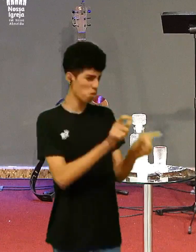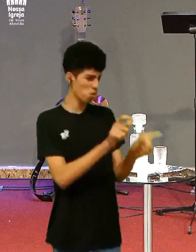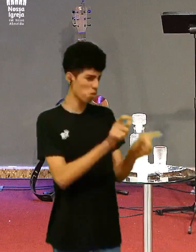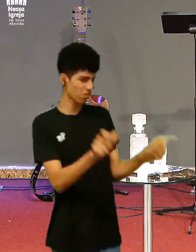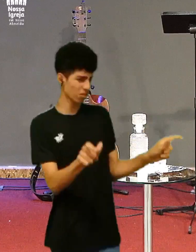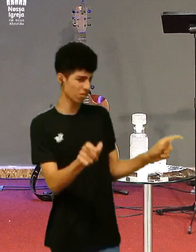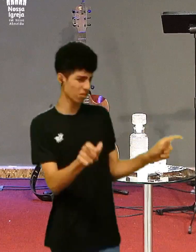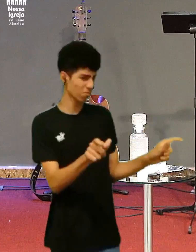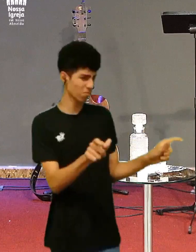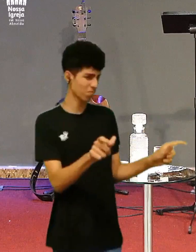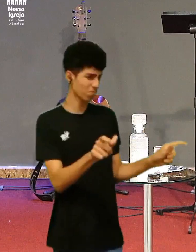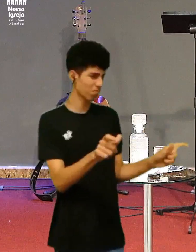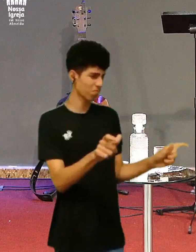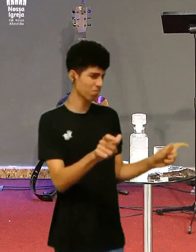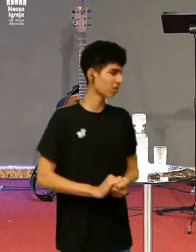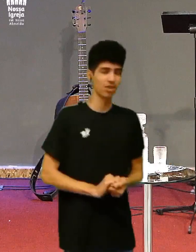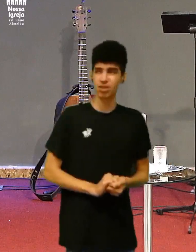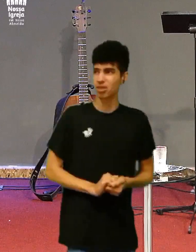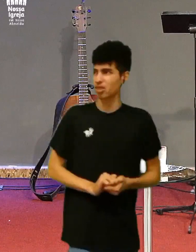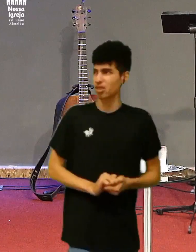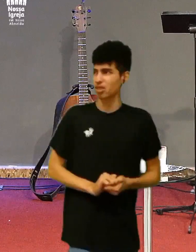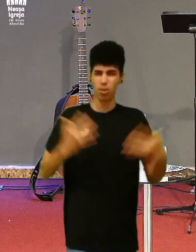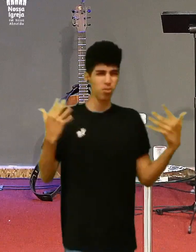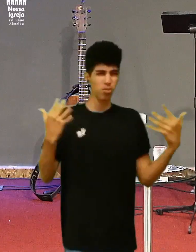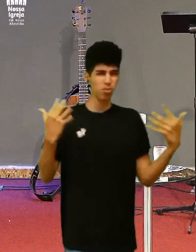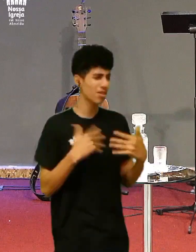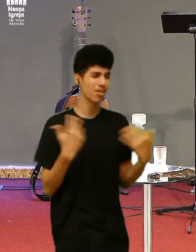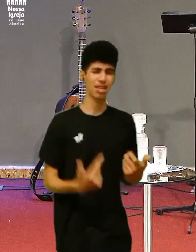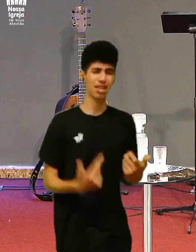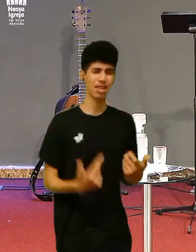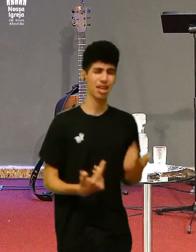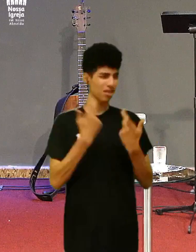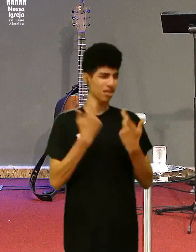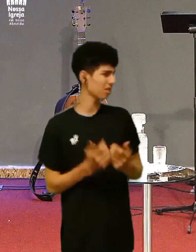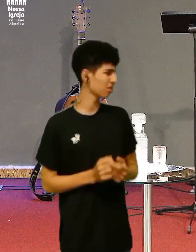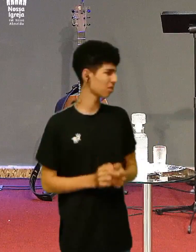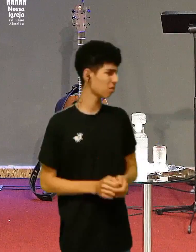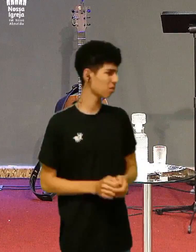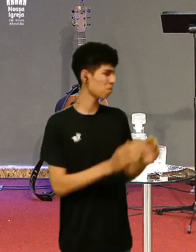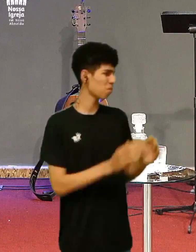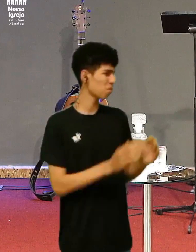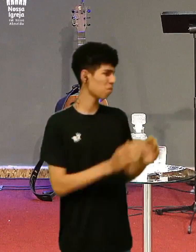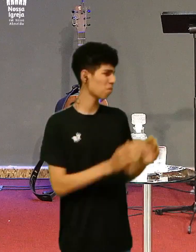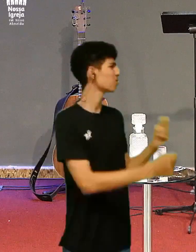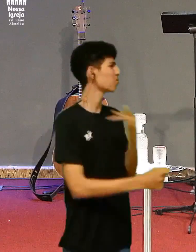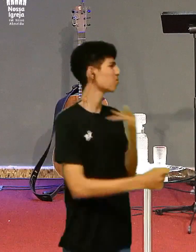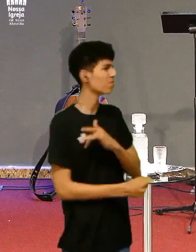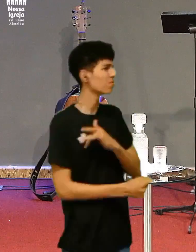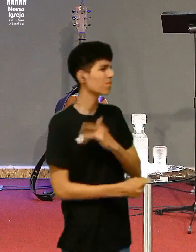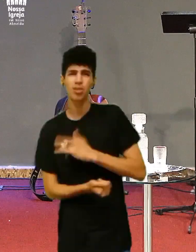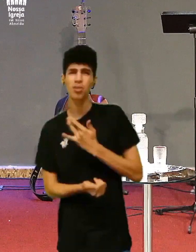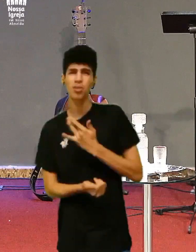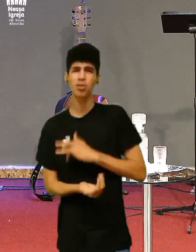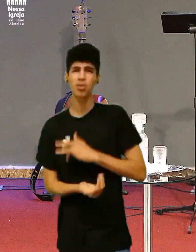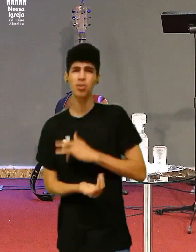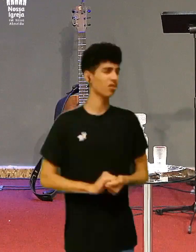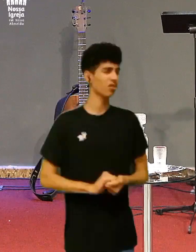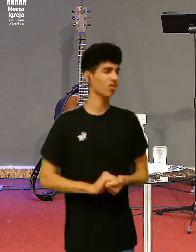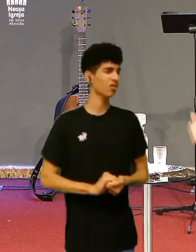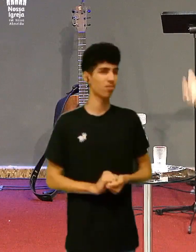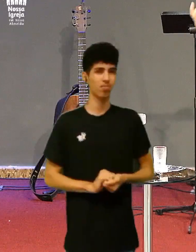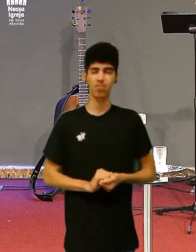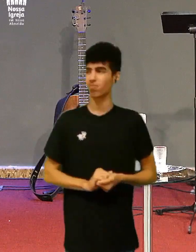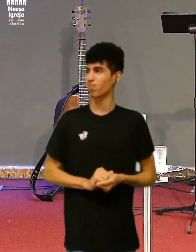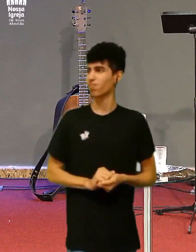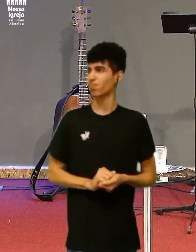ponto de abraçar as pilastras da igreja e falar: tem misericórdia, porque eles achavam que o chão de repente ia abrir e engolir todo mundo.